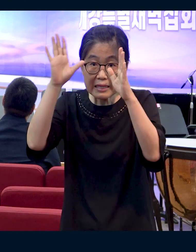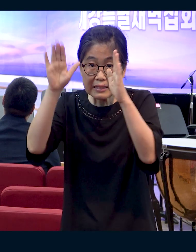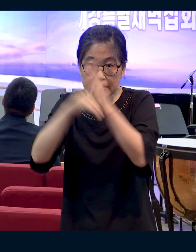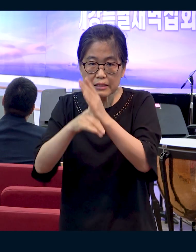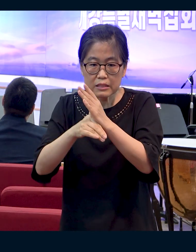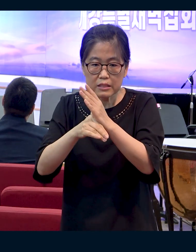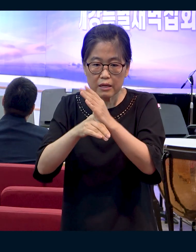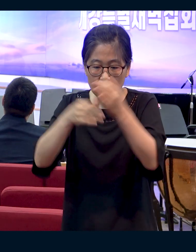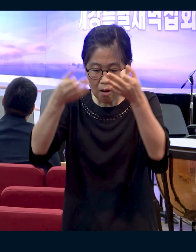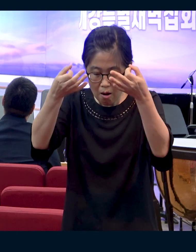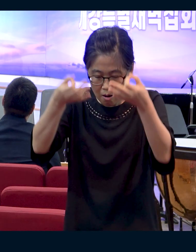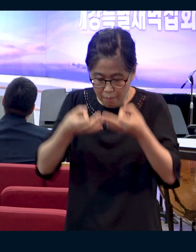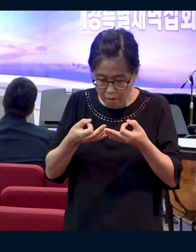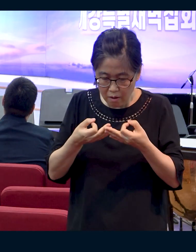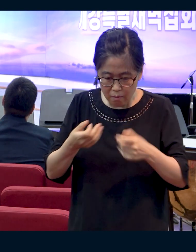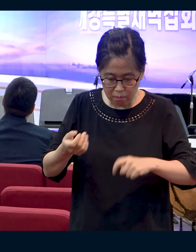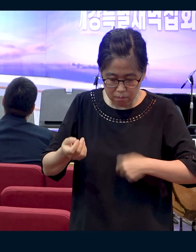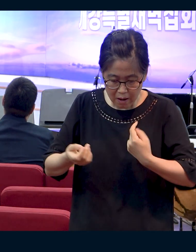얼마나 교만한 죄인인지,